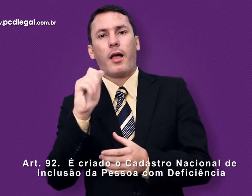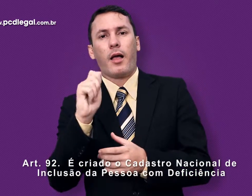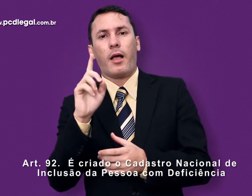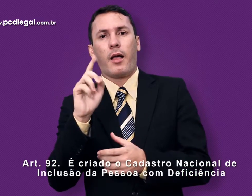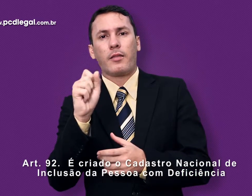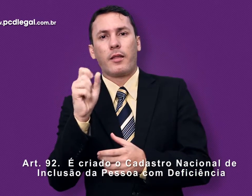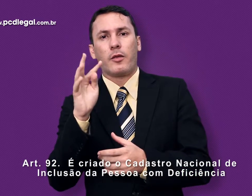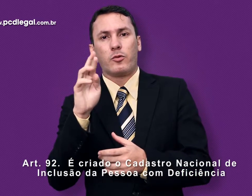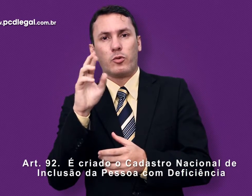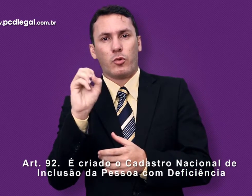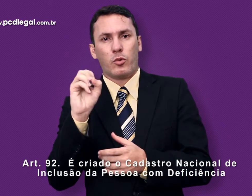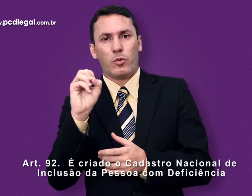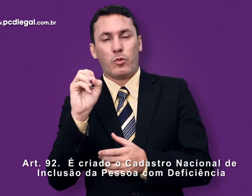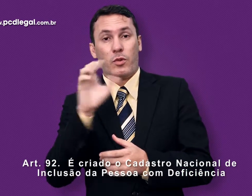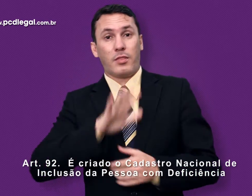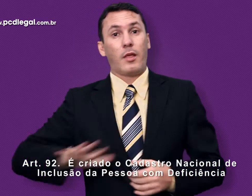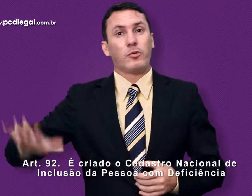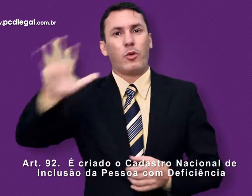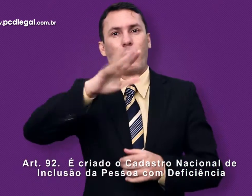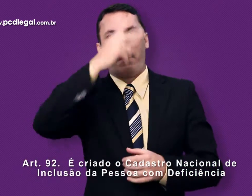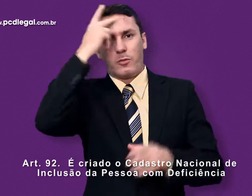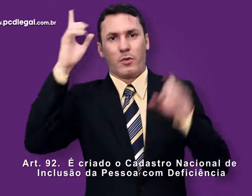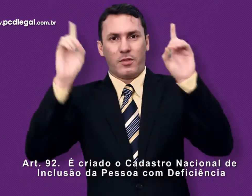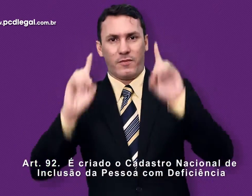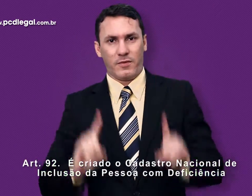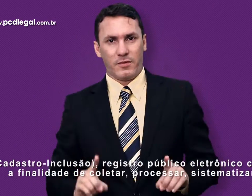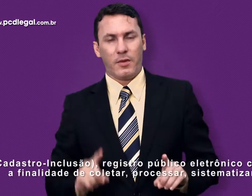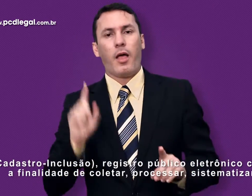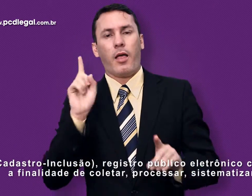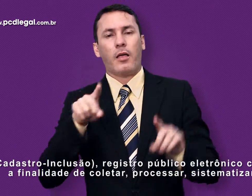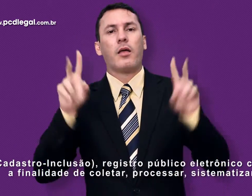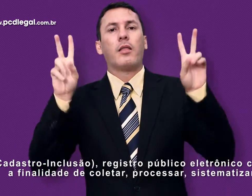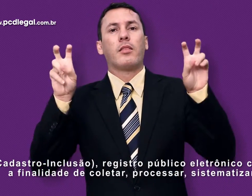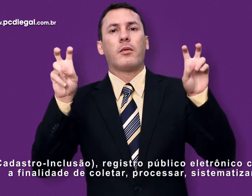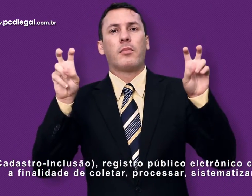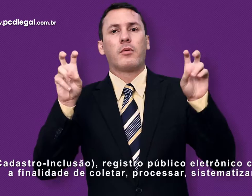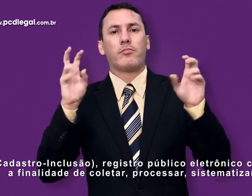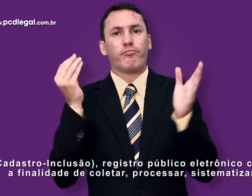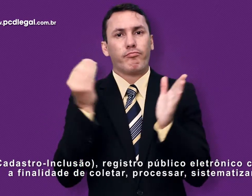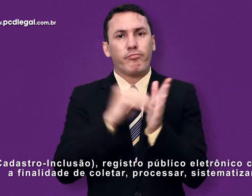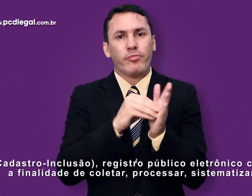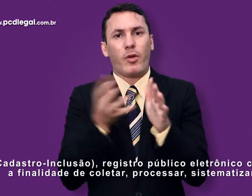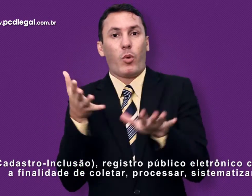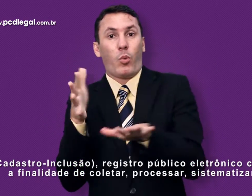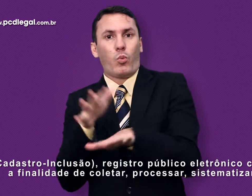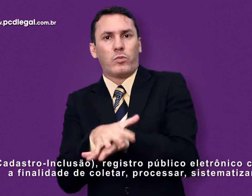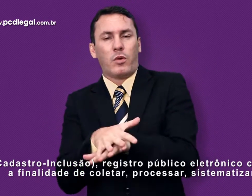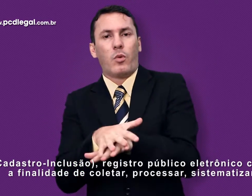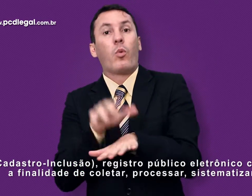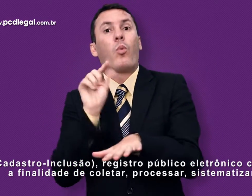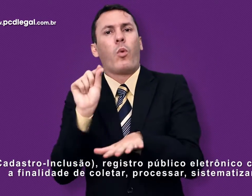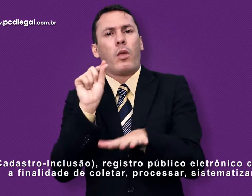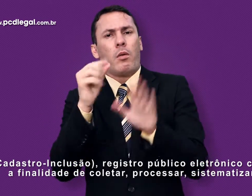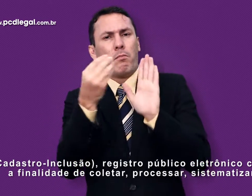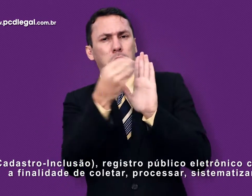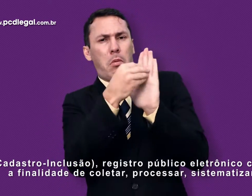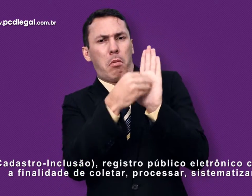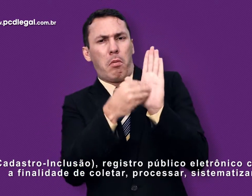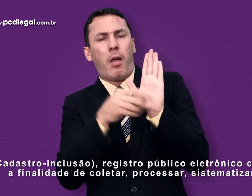Cadastro Nacional de Inclusão da Pessoa com Deficiência, Cadastro Inclusão, registro público eletrônico com a finalidade